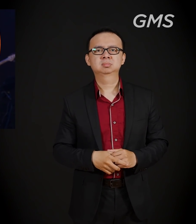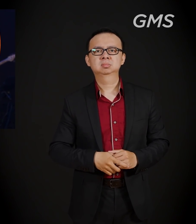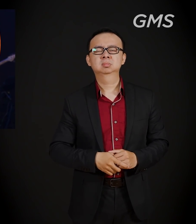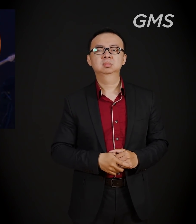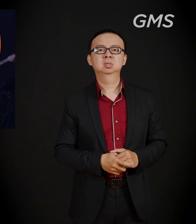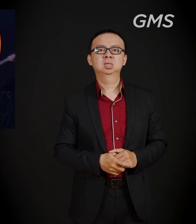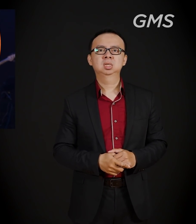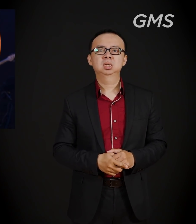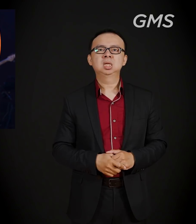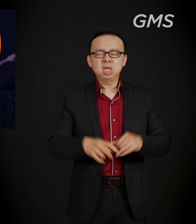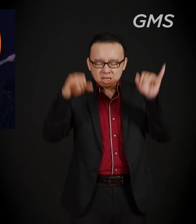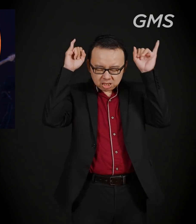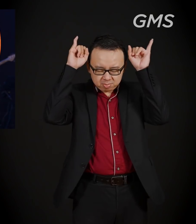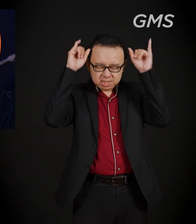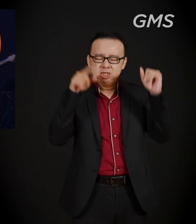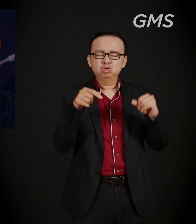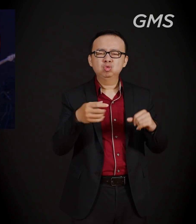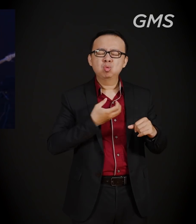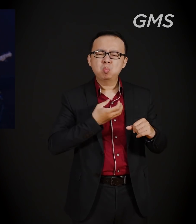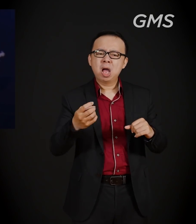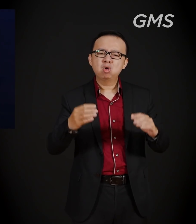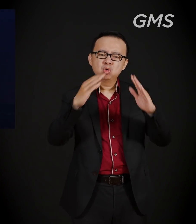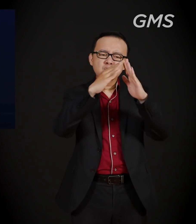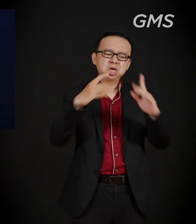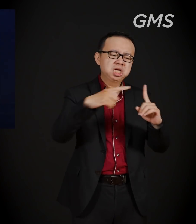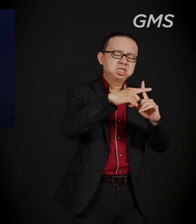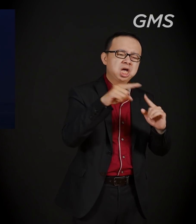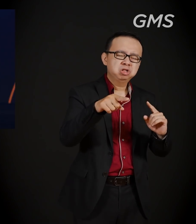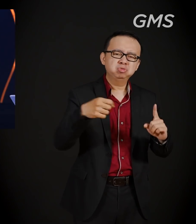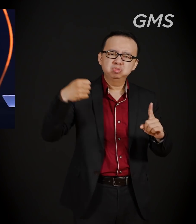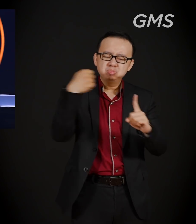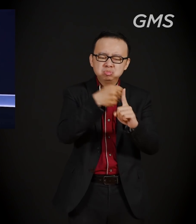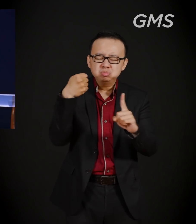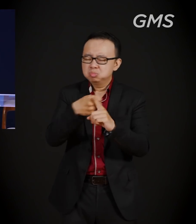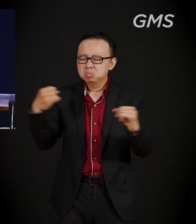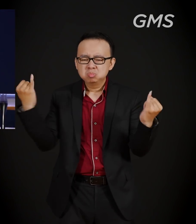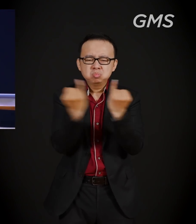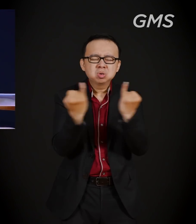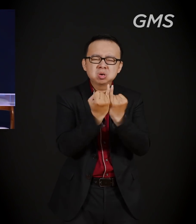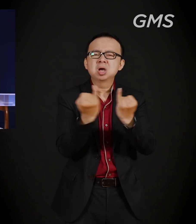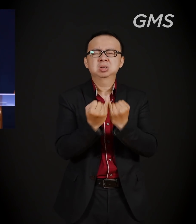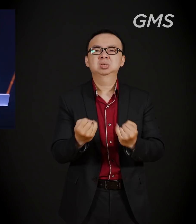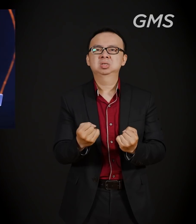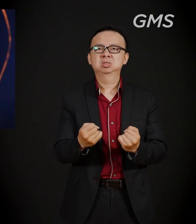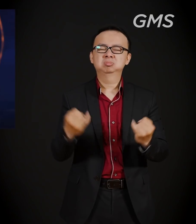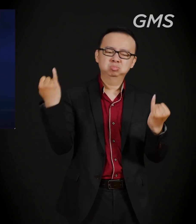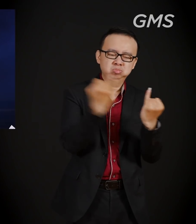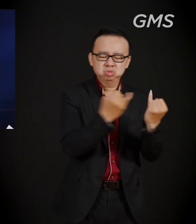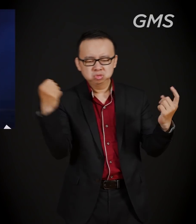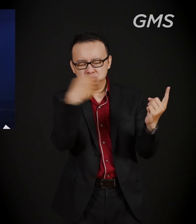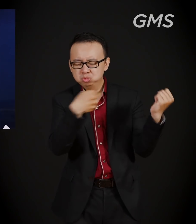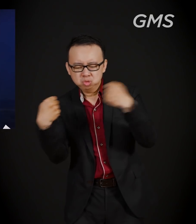Karena iblis mau gereja hanya gaduh. Ribut soal doktrin. Ribut soal banyak hal. Saling menyerang,